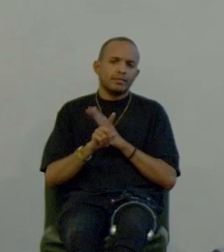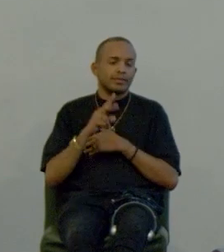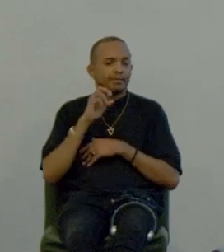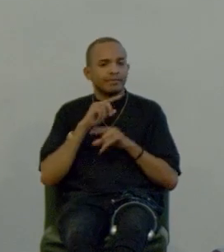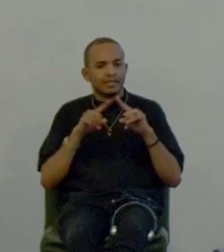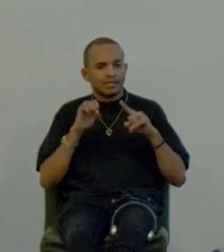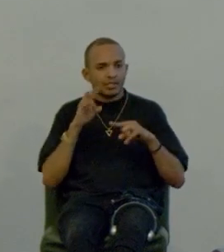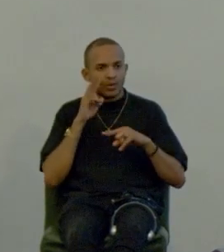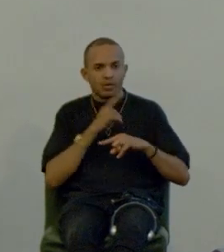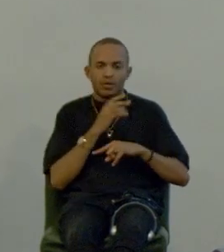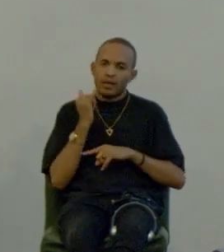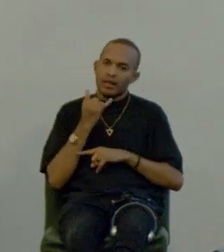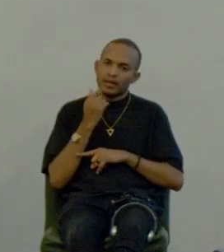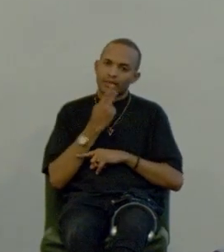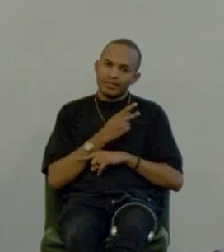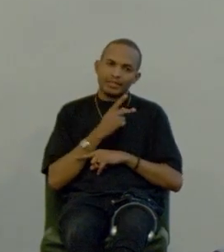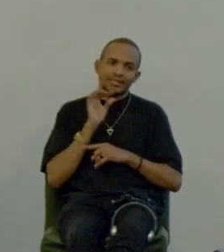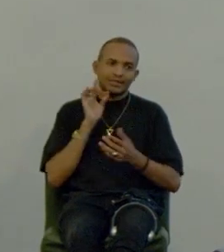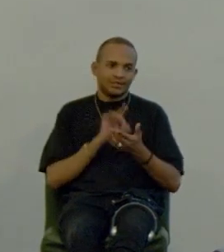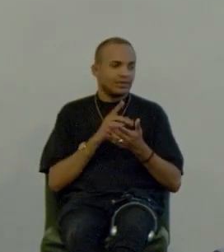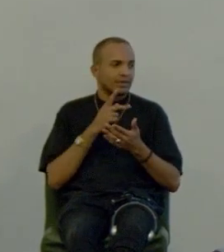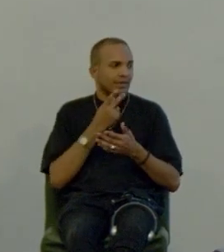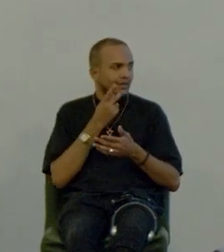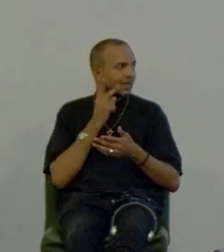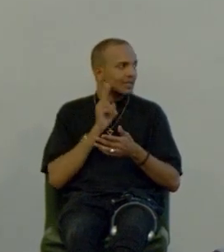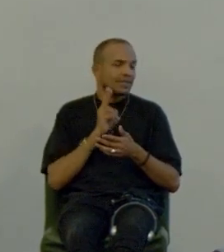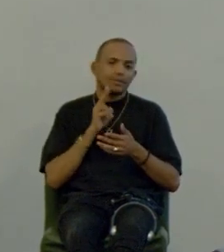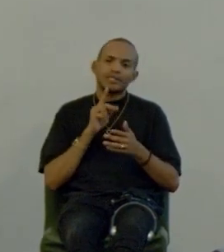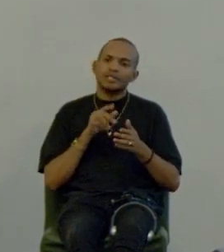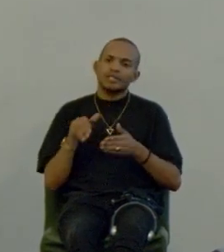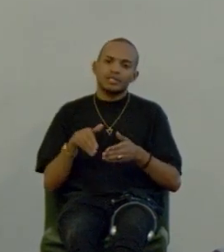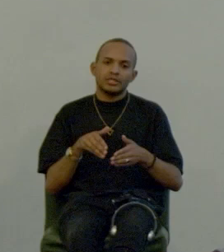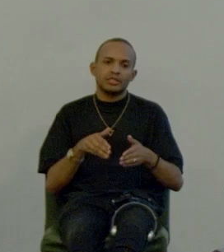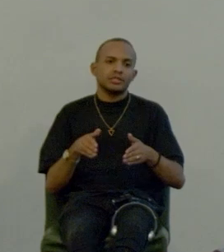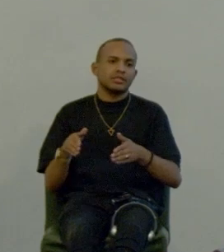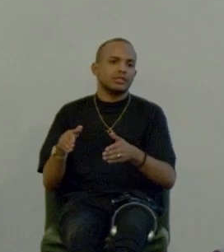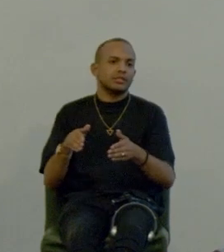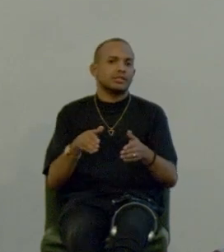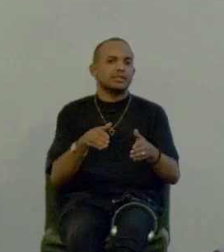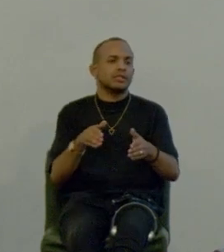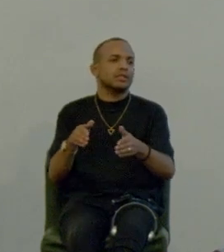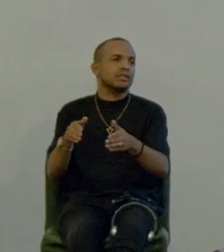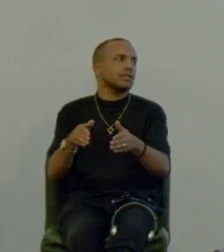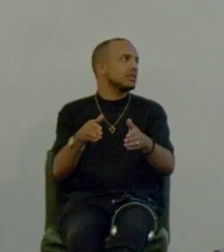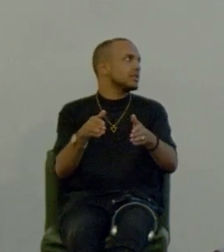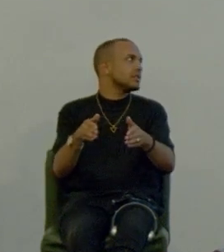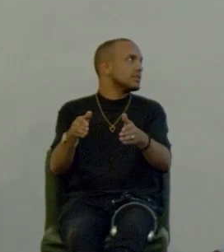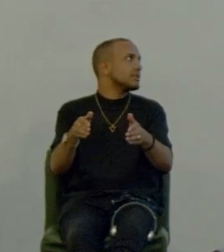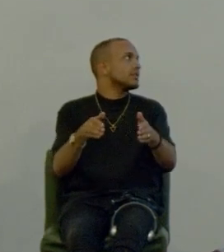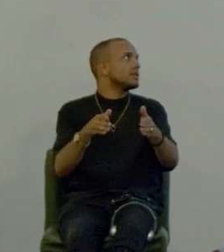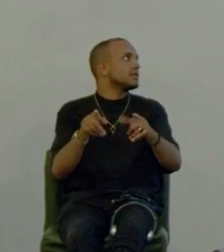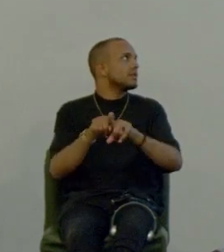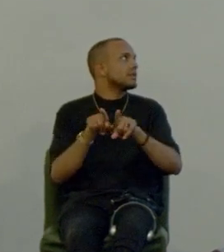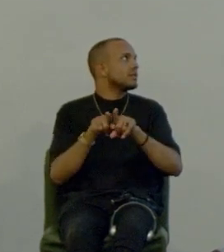olha o relato dele, de fato, ele fala o tempo inteiro em estradas. Dessa maloca deserta, passando por caminhos, lugares de